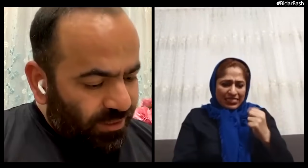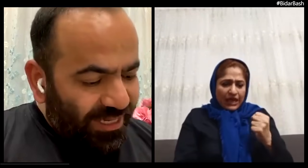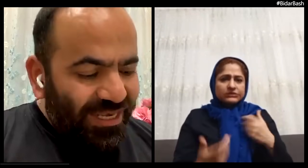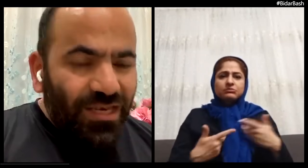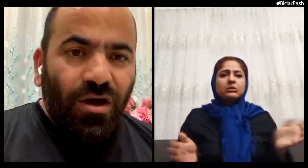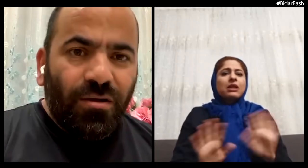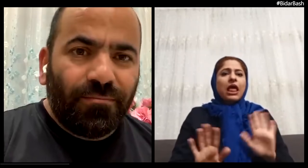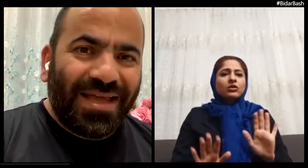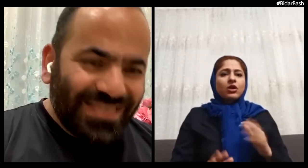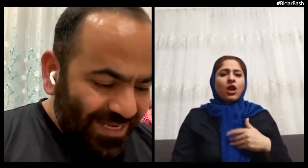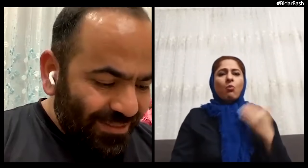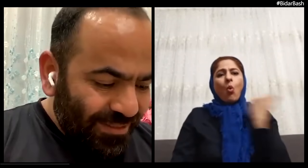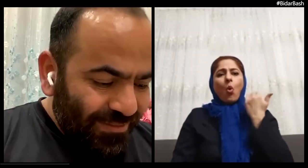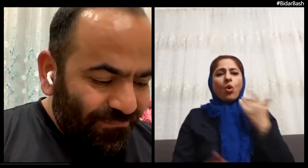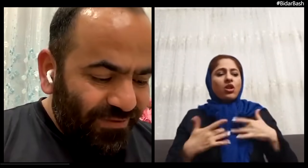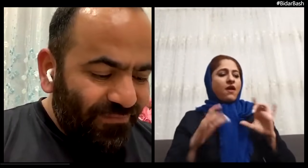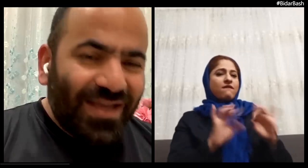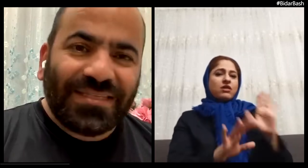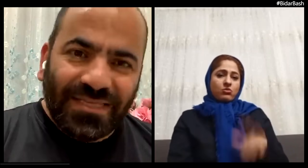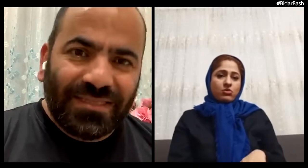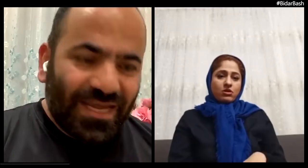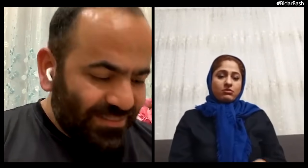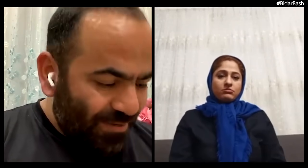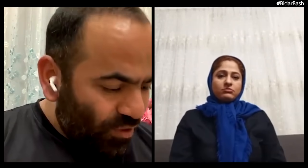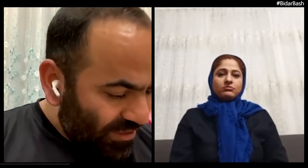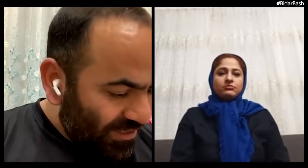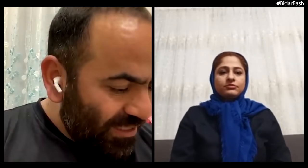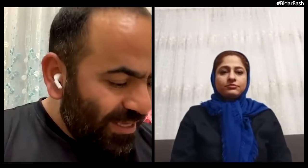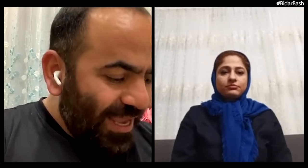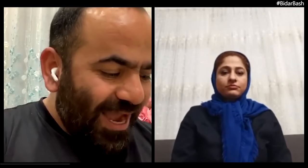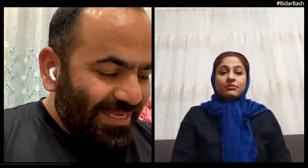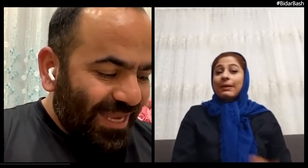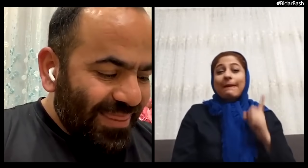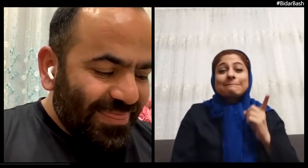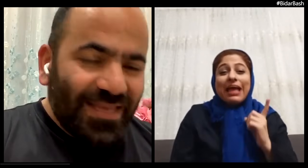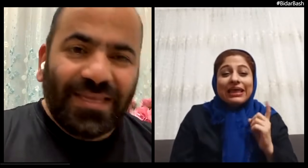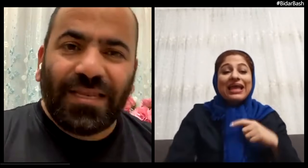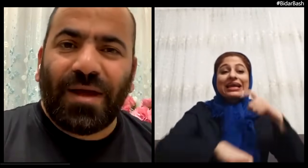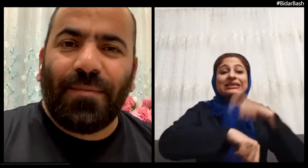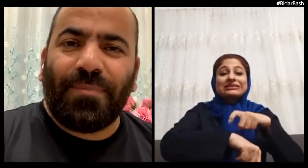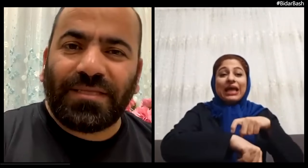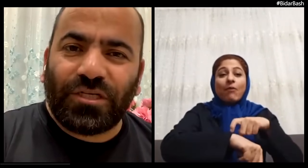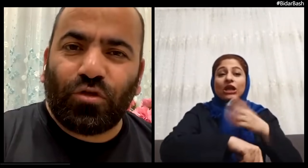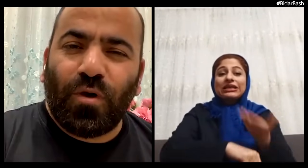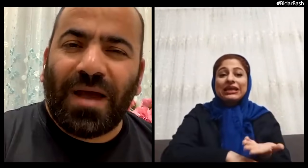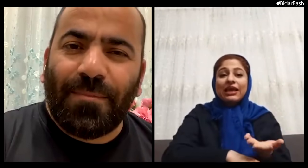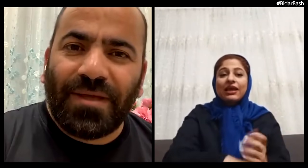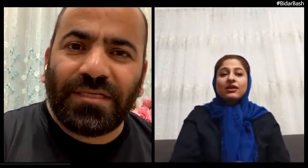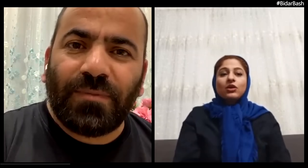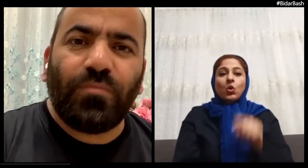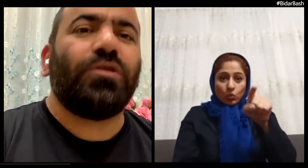الا مگر فی وقت، در زمانی که ایقظتنی لمحبتک، تو